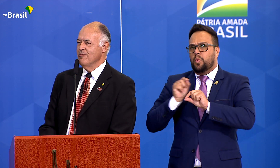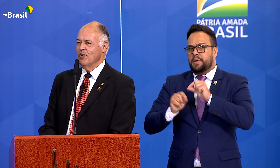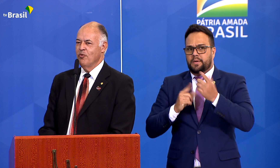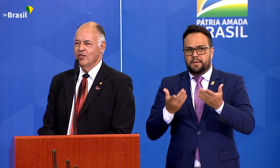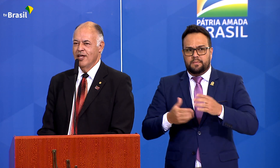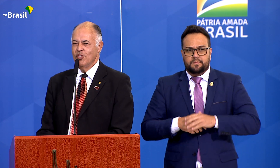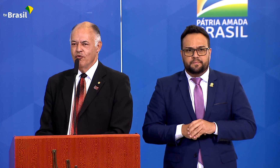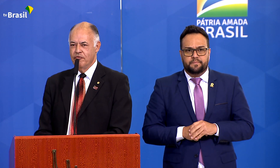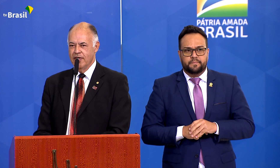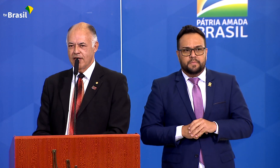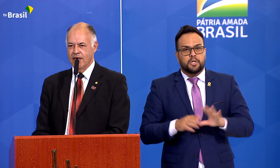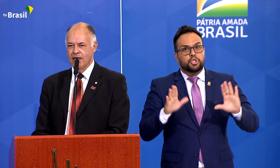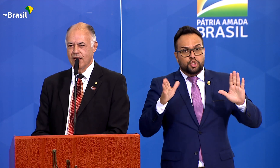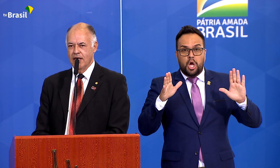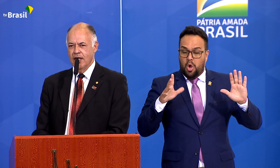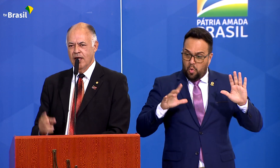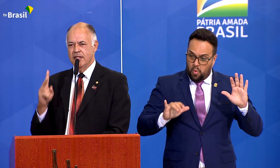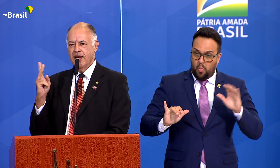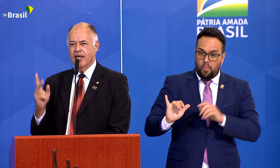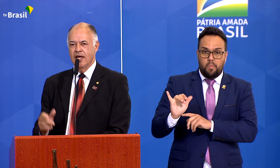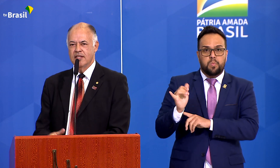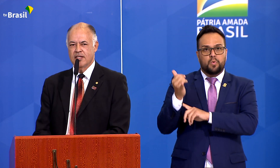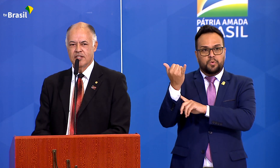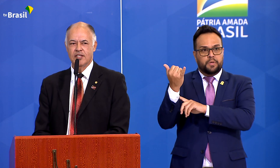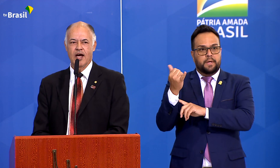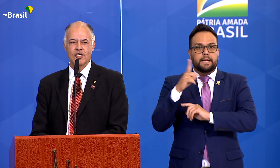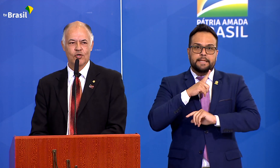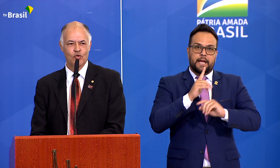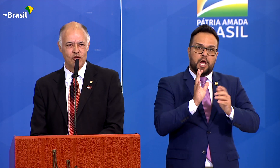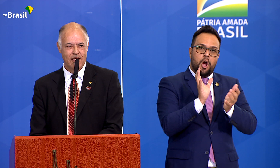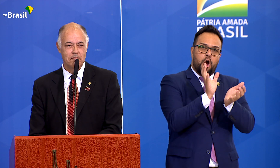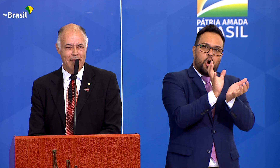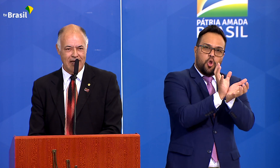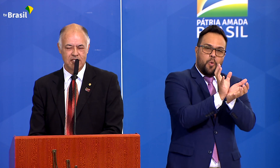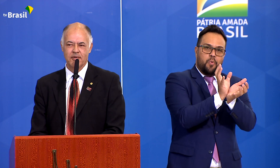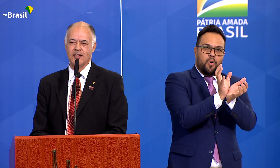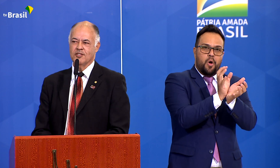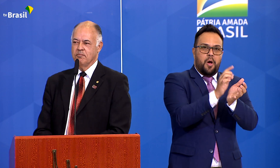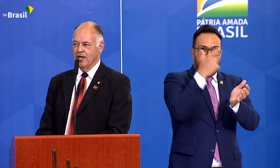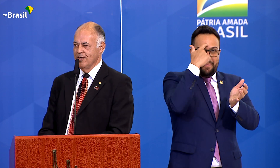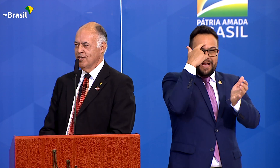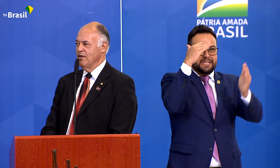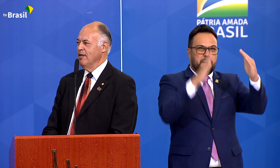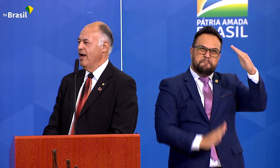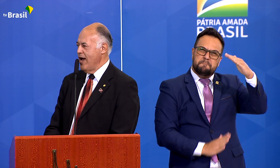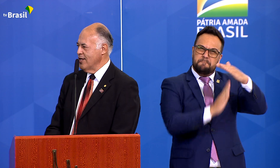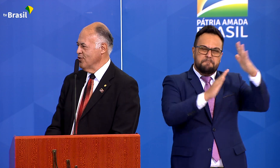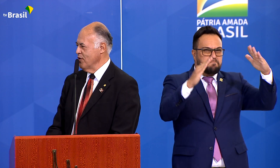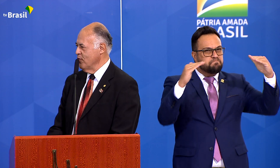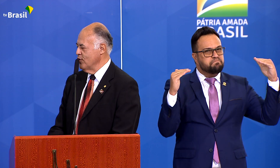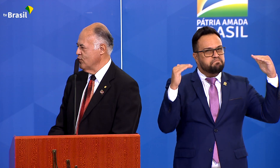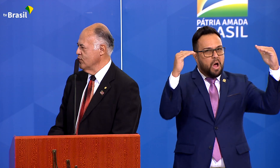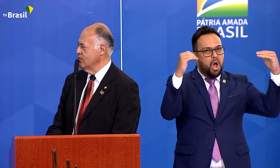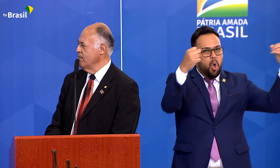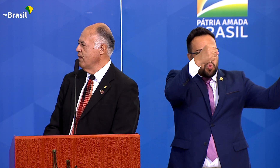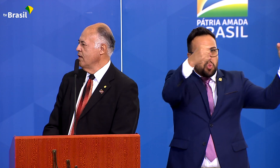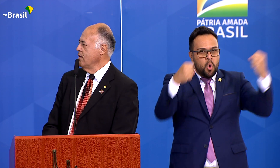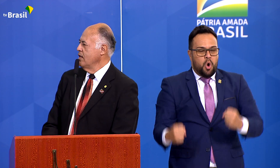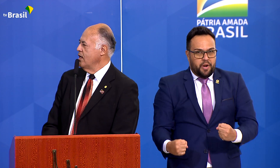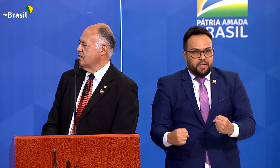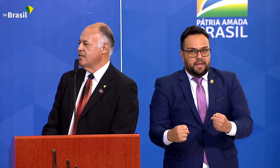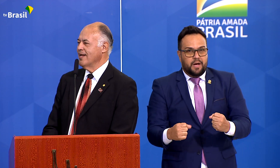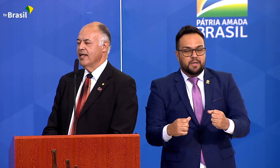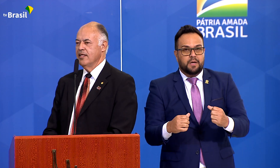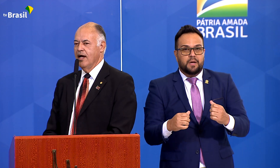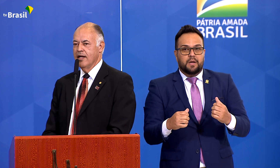já tivemos o portal de um ver entre aqueles que se acha autoridade Maxima nesse país que acham que pode tudo